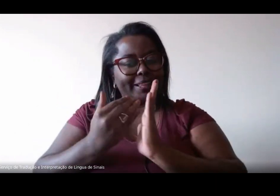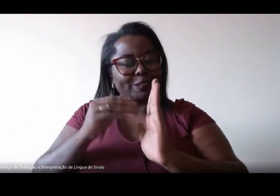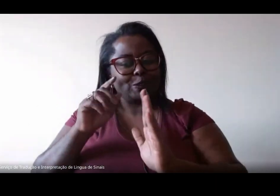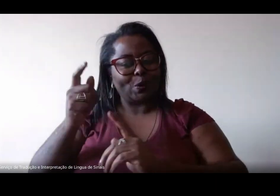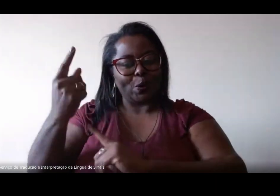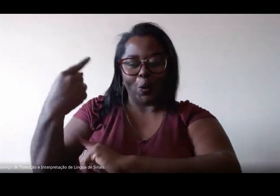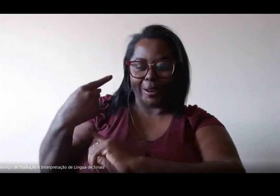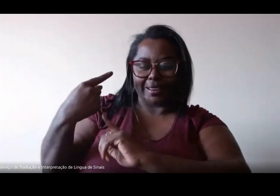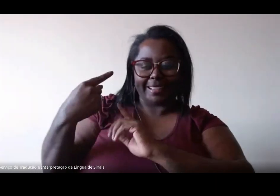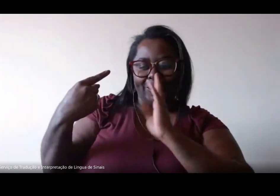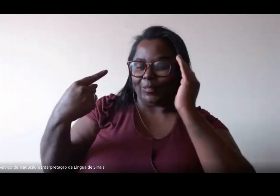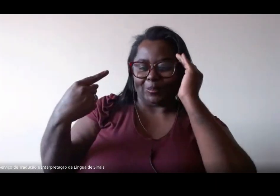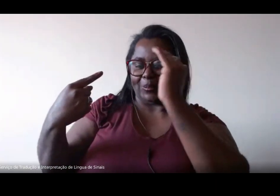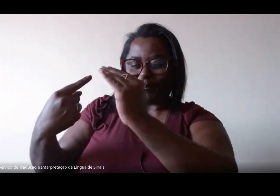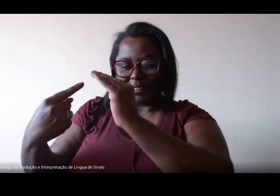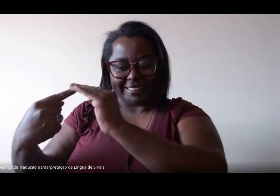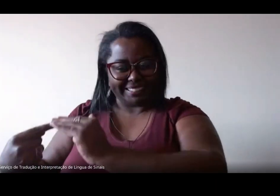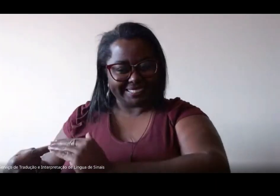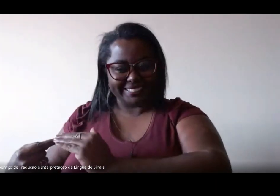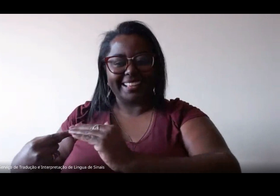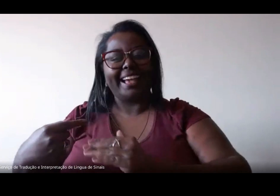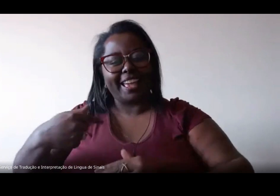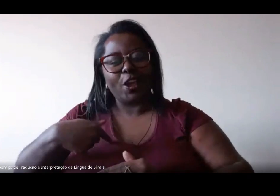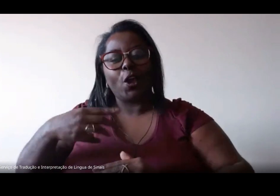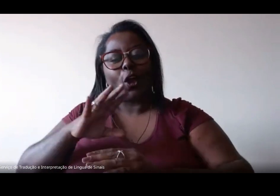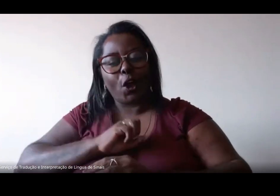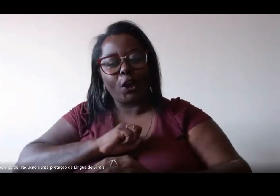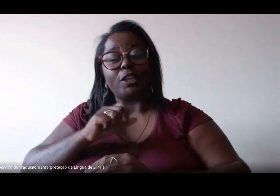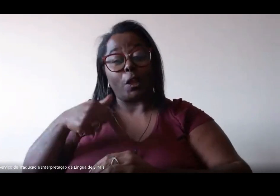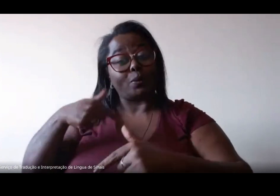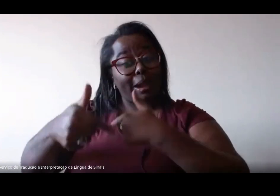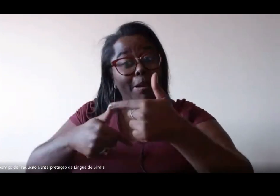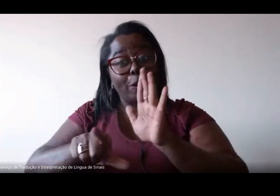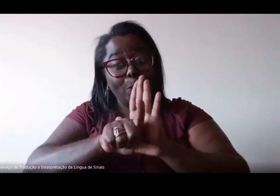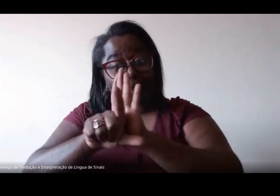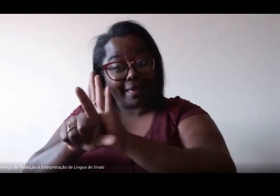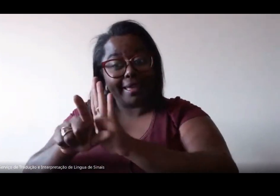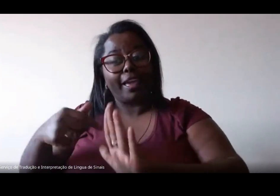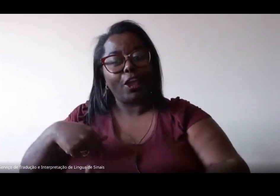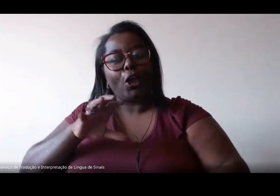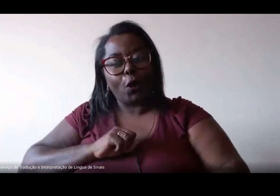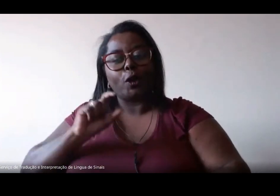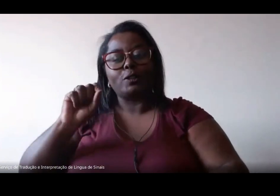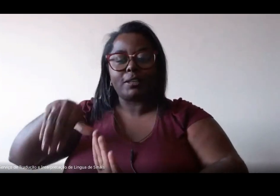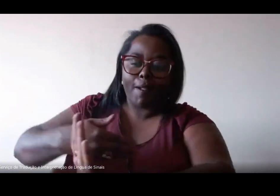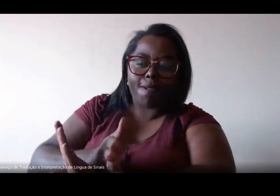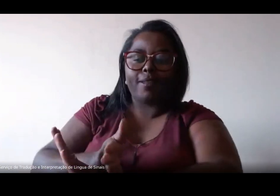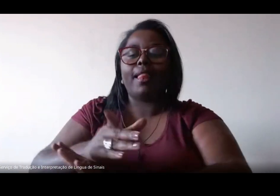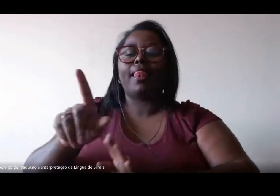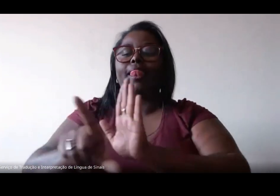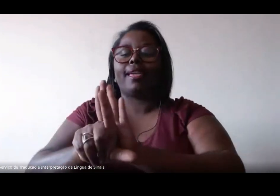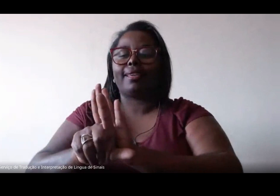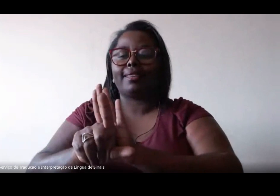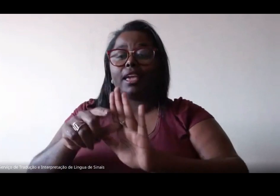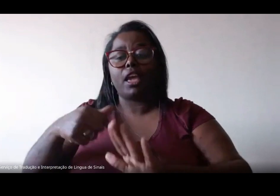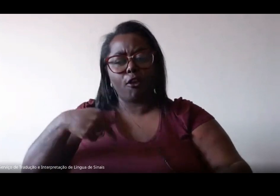lei, eu sou a que gosta de burlar a lei. Então, eu vou falar,